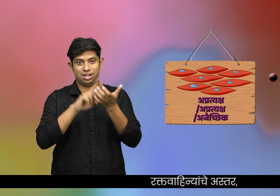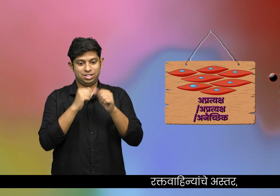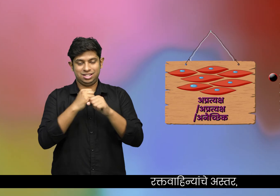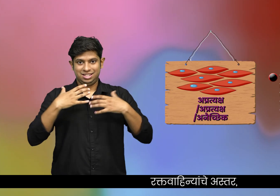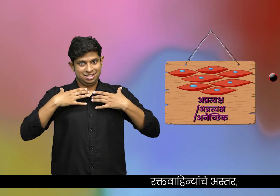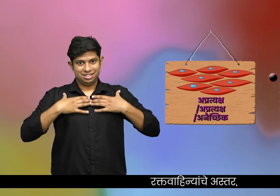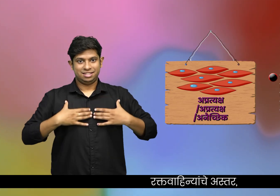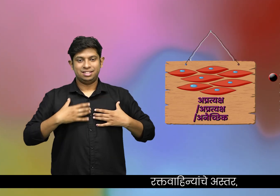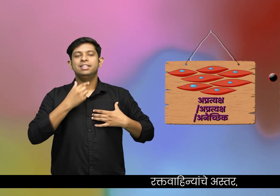रक्तवाहिन्यांचे अस्तर,